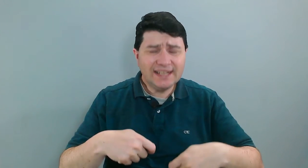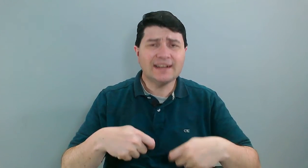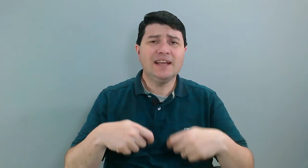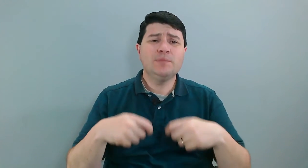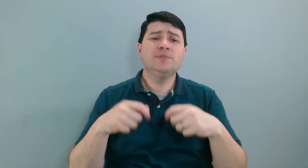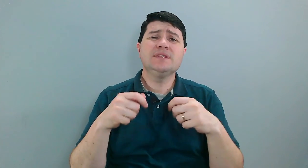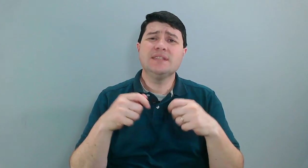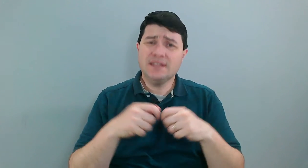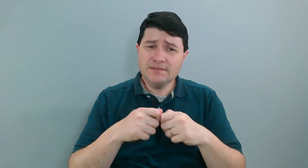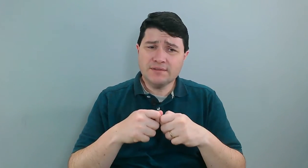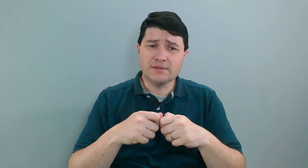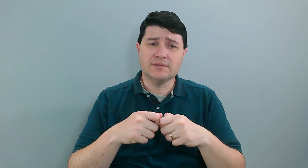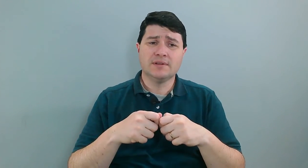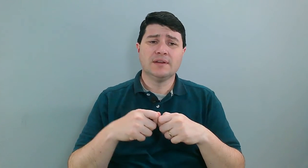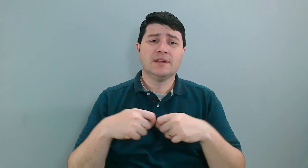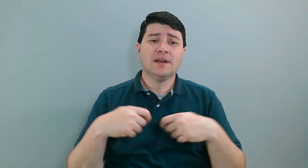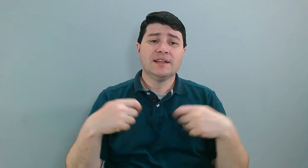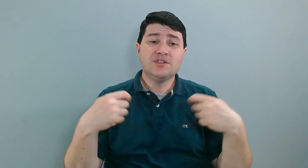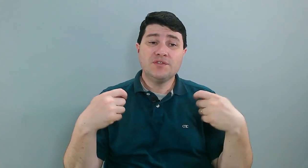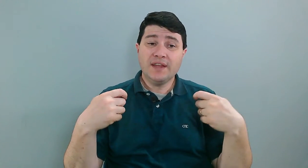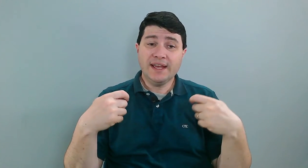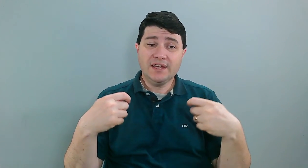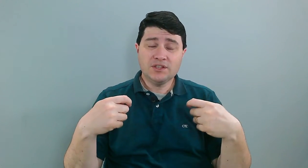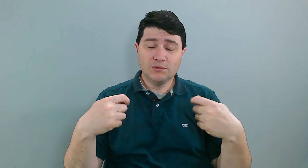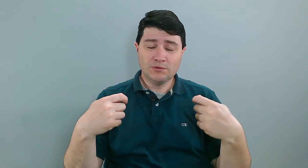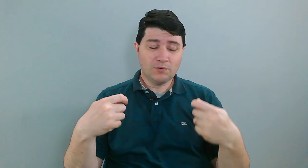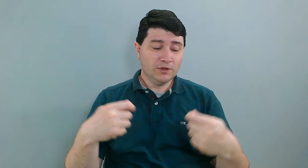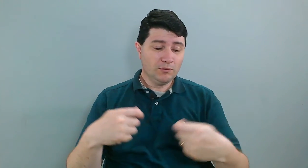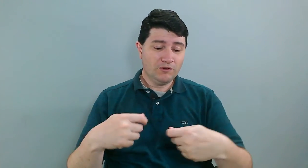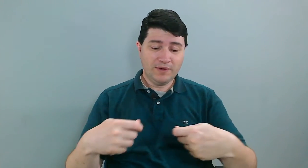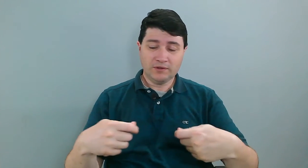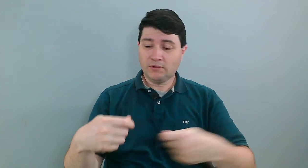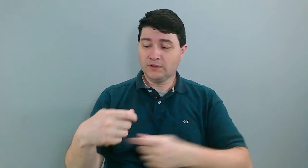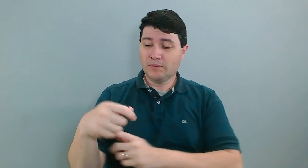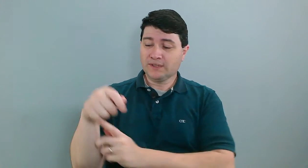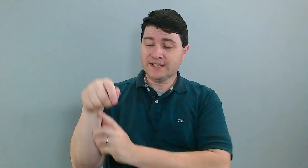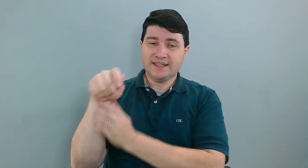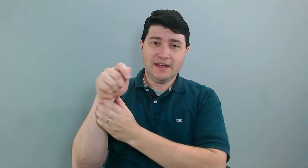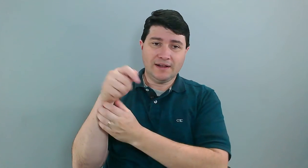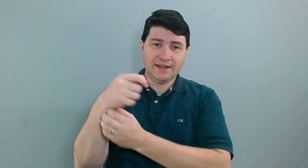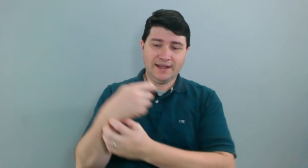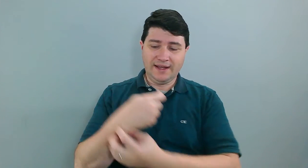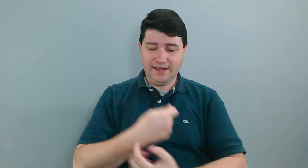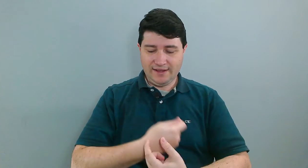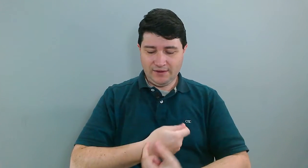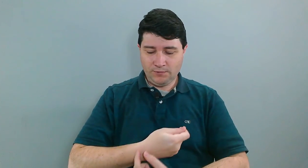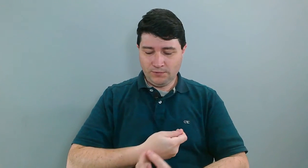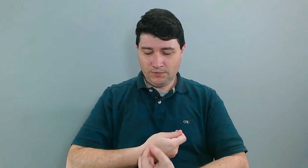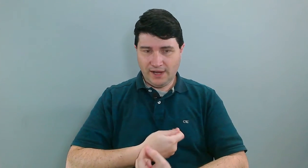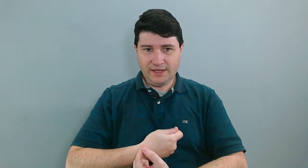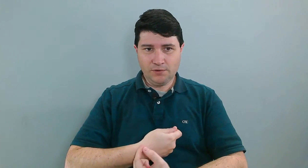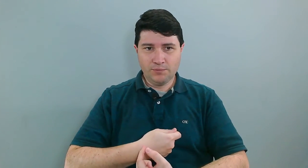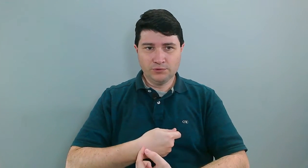é possível. Diferente do quando o movimento, quando a mão tá assim, ó, aqui o pulso ele